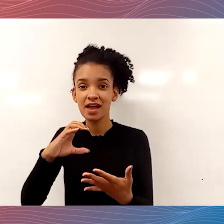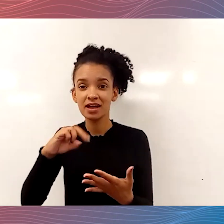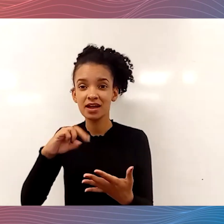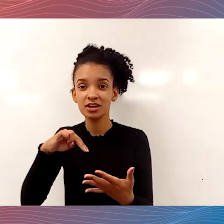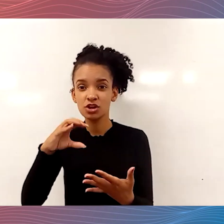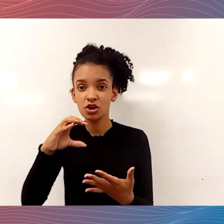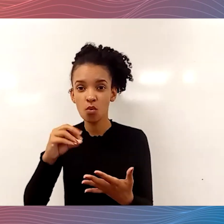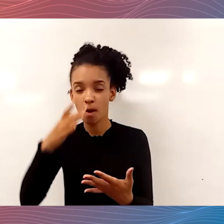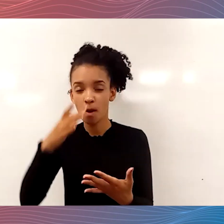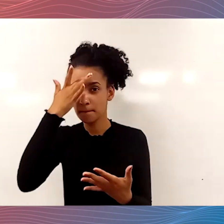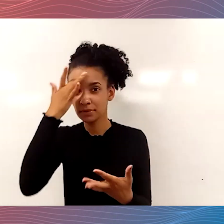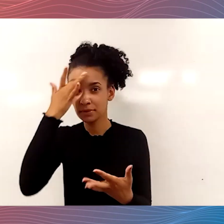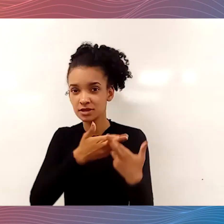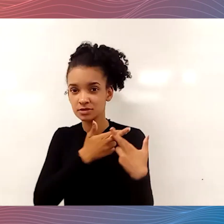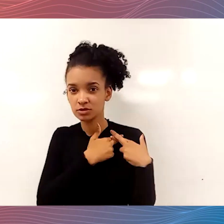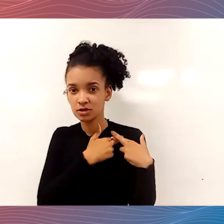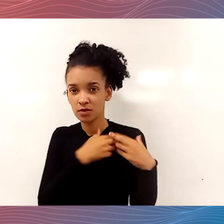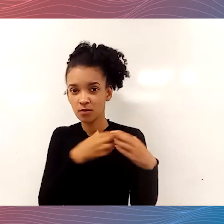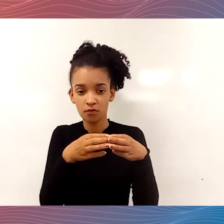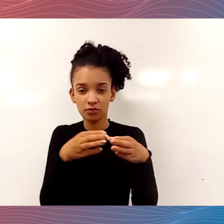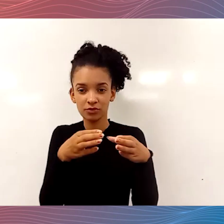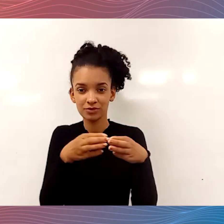Michael Jackson não, Michael Jordan.